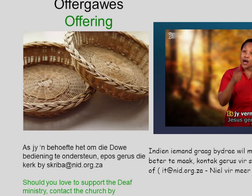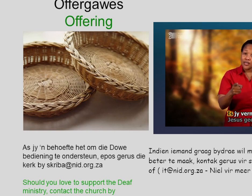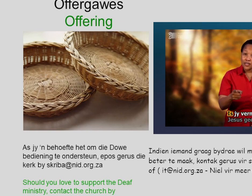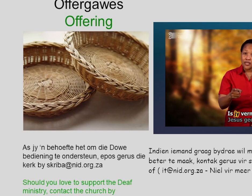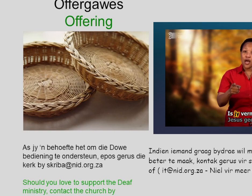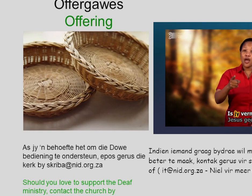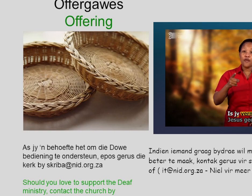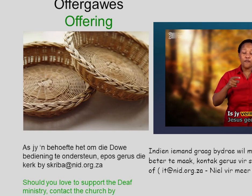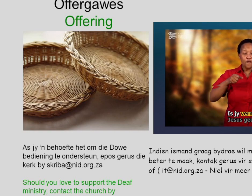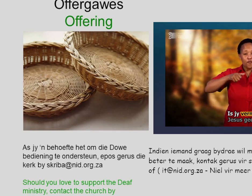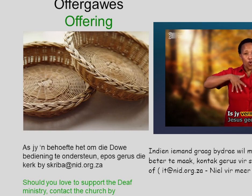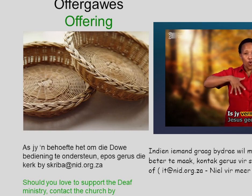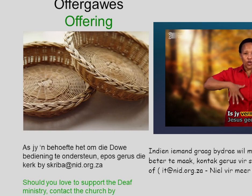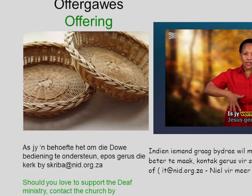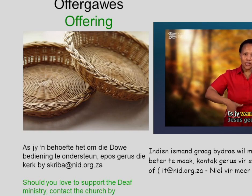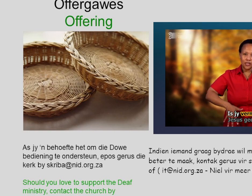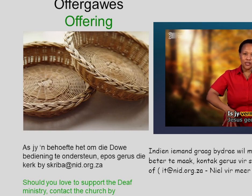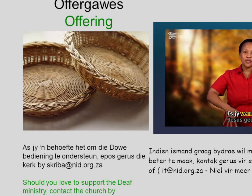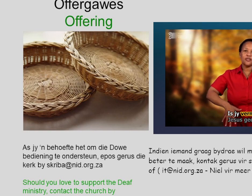Is jy vermoeid?